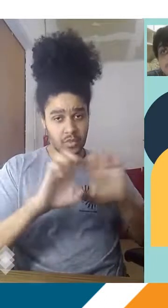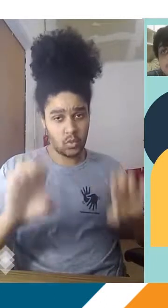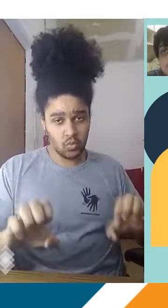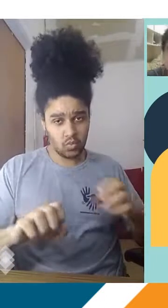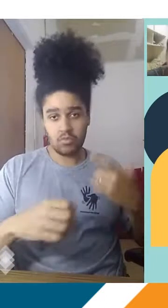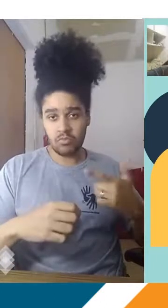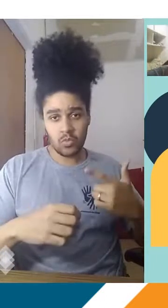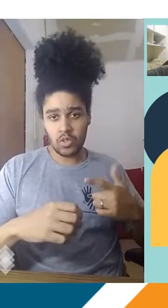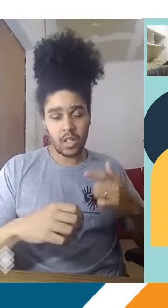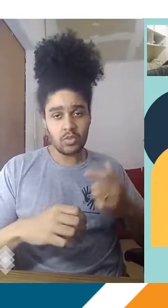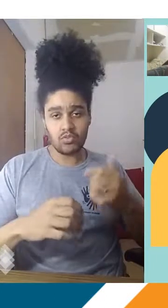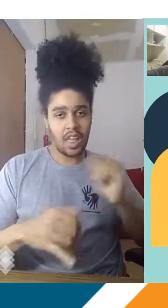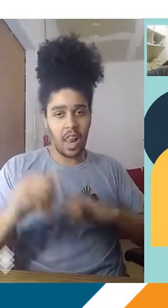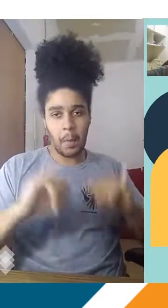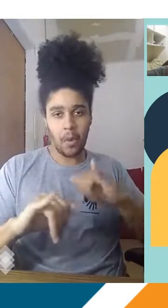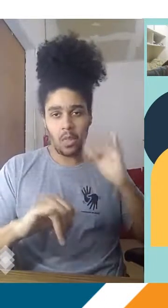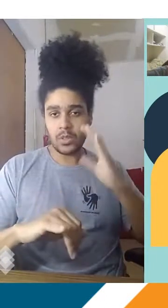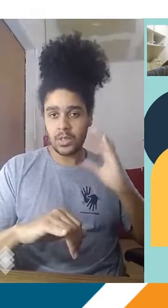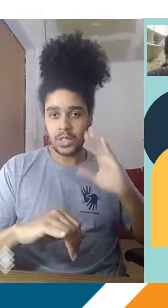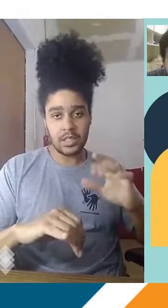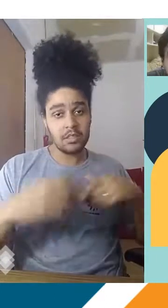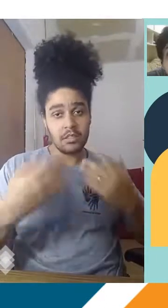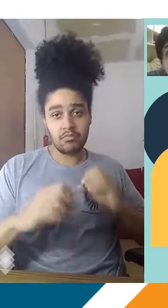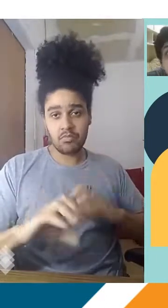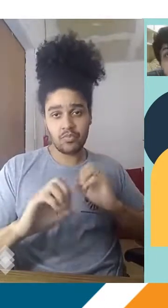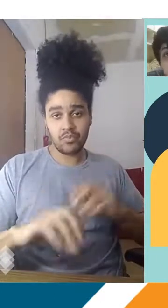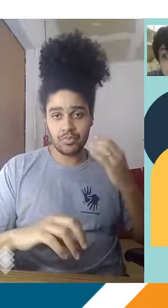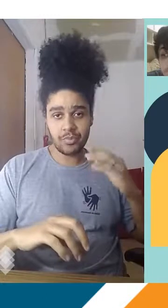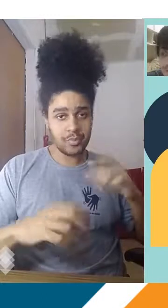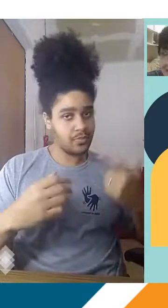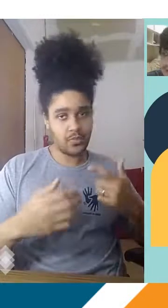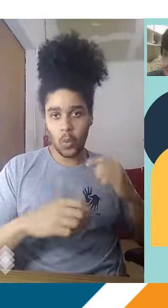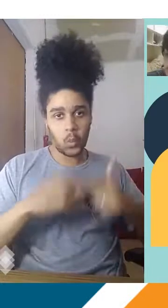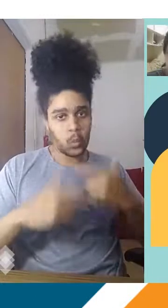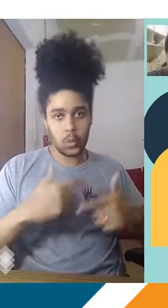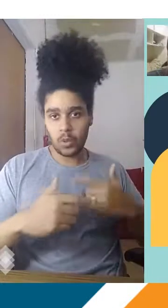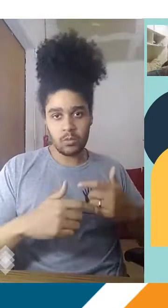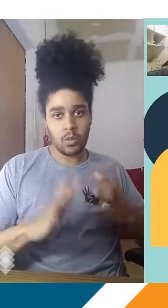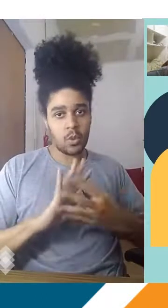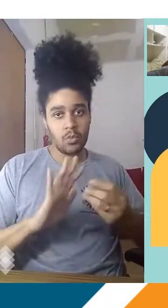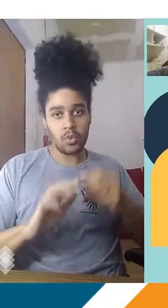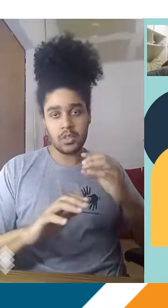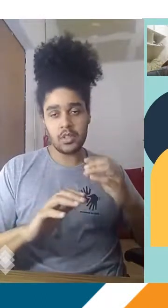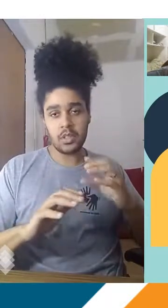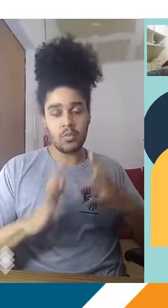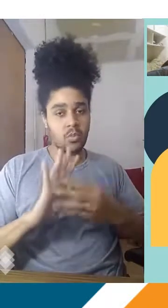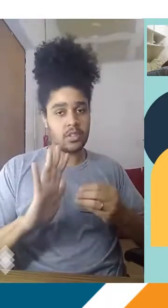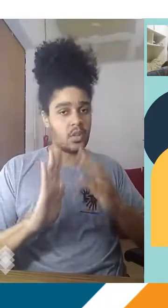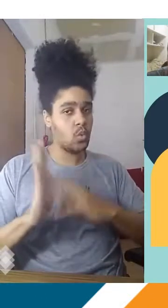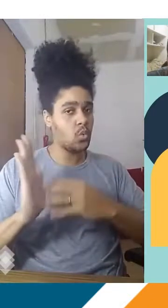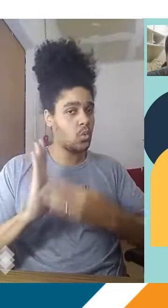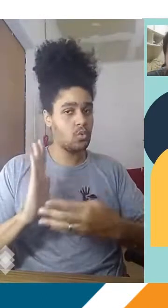Falta infraestrutura, ou seja, não tem como ter nenhum laboratório de ciências, então o ensino científico não funciona. O modelo de currículo não